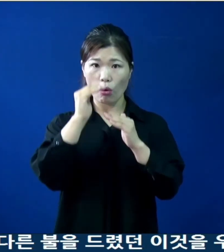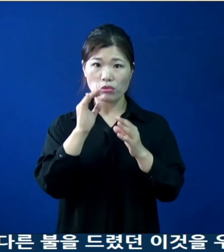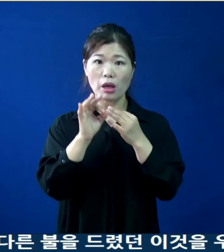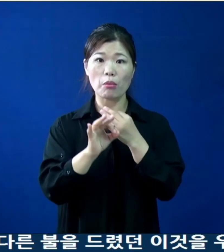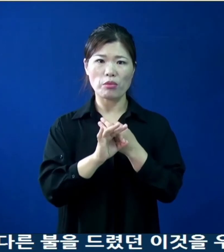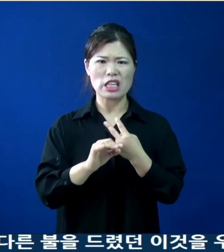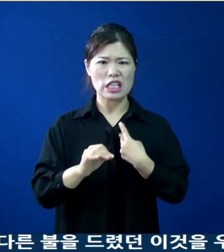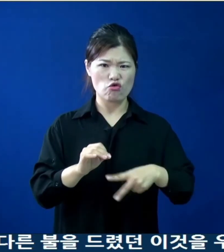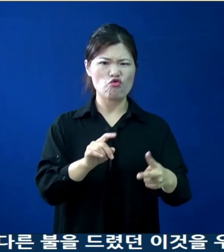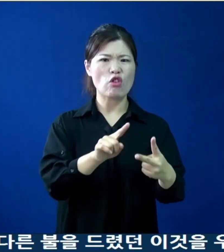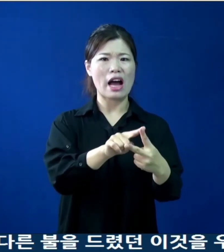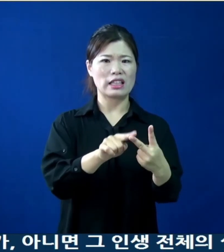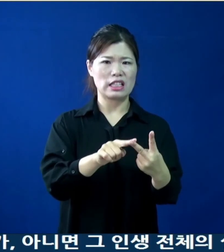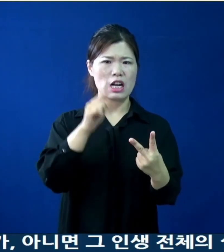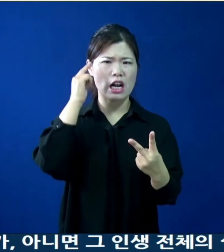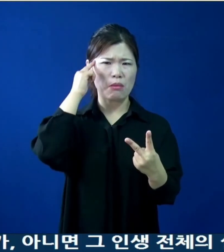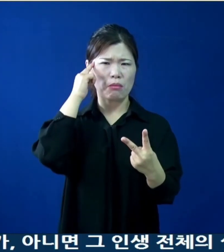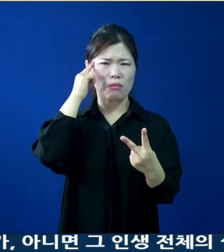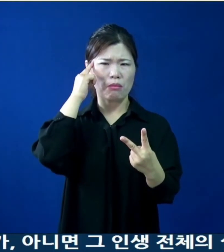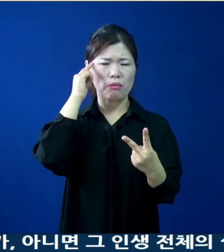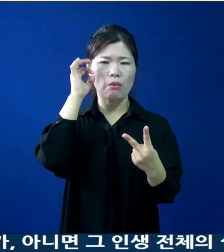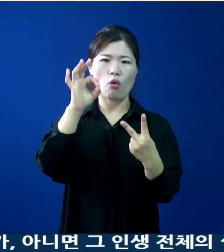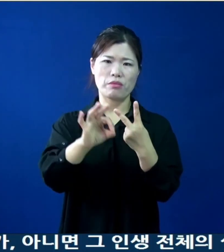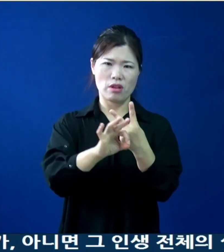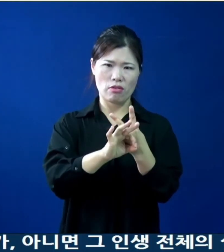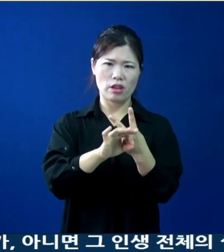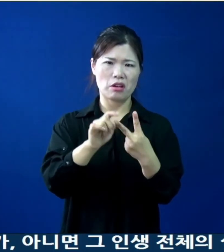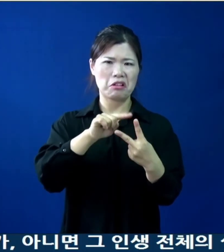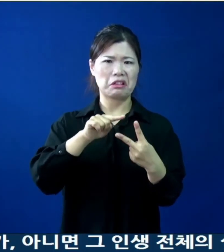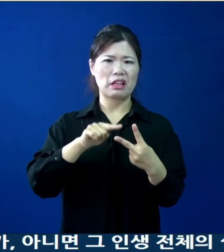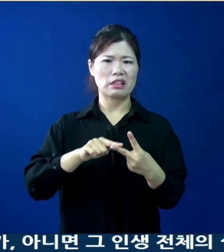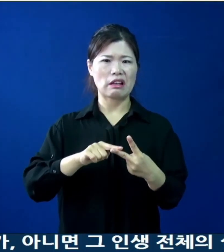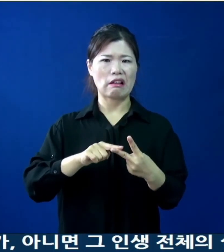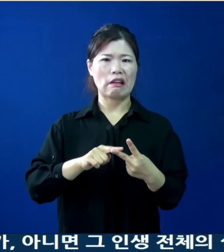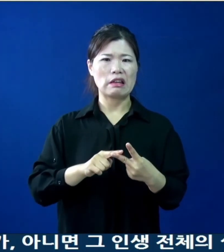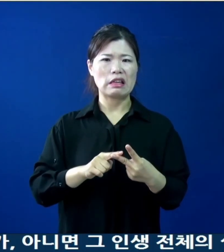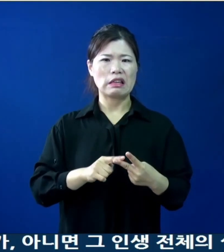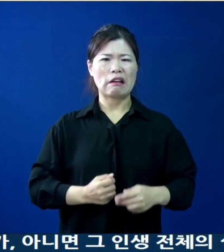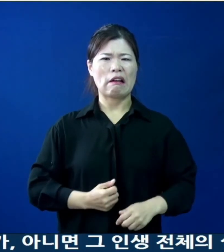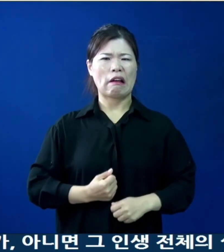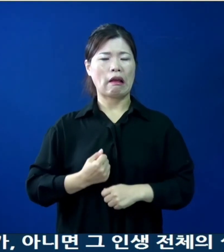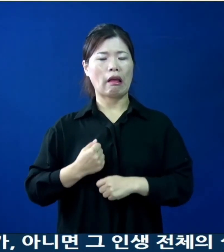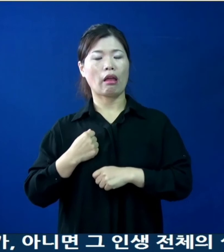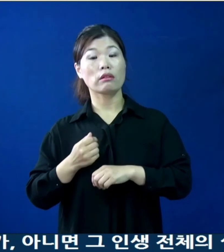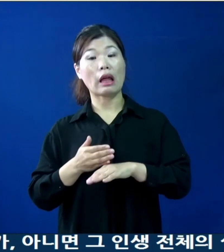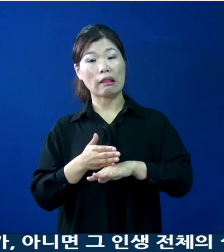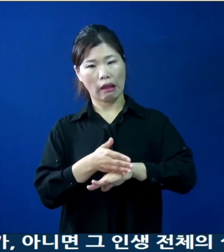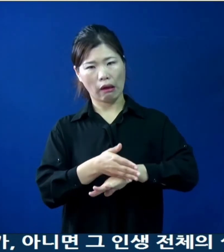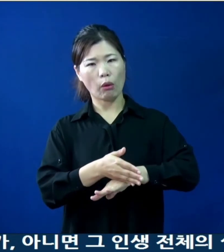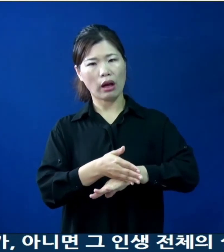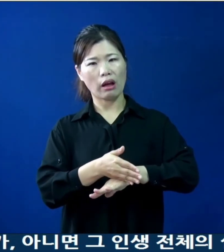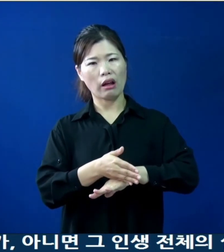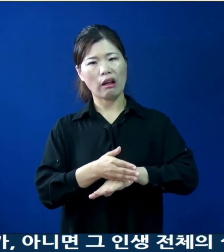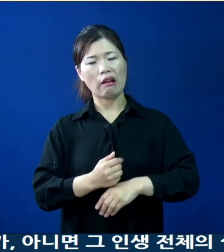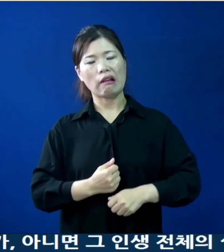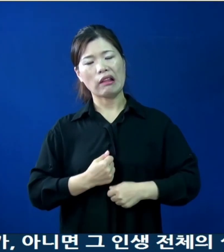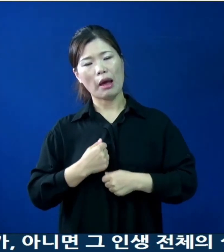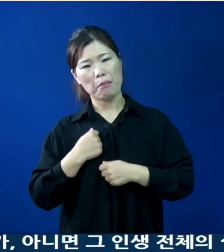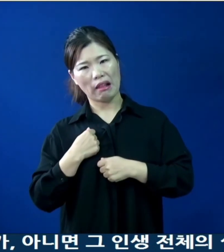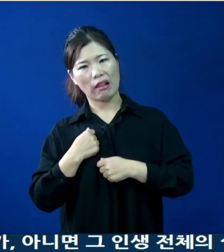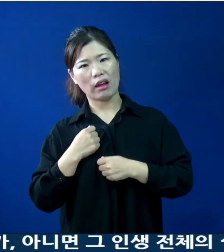그들이 갖고 있었던 생각에 나태와 태만이 단순한 실수가 아니라 그들 속에